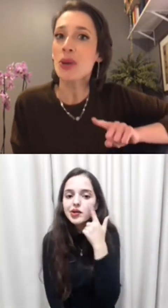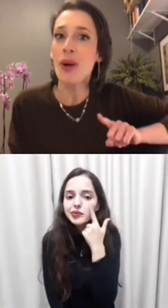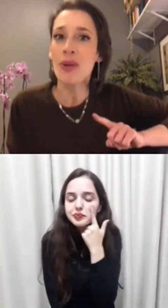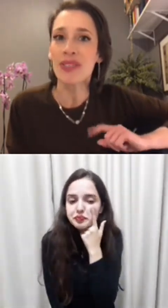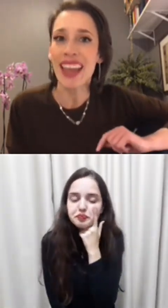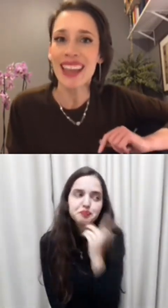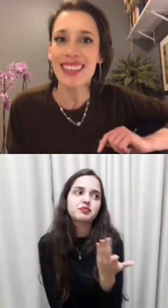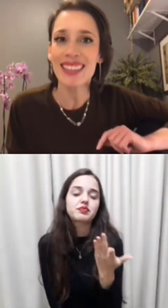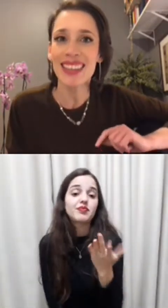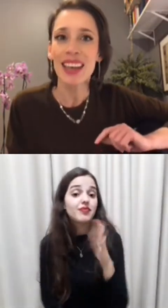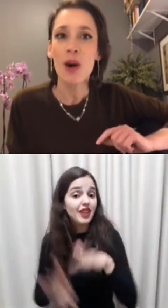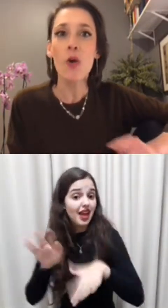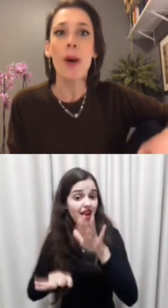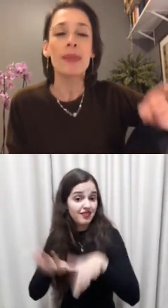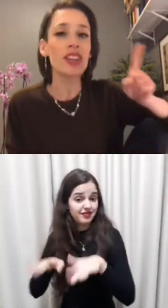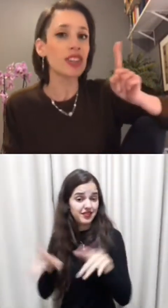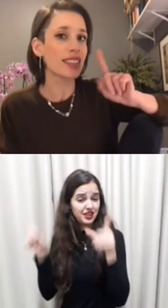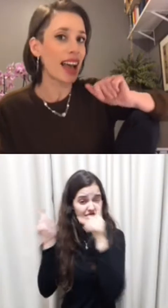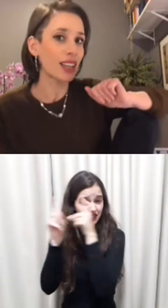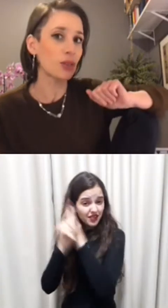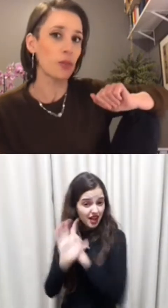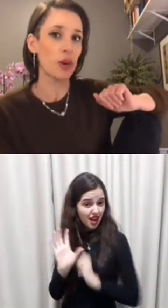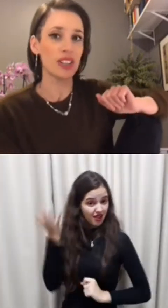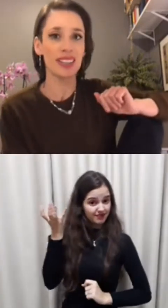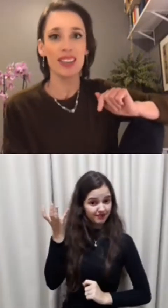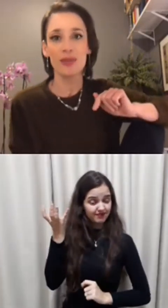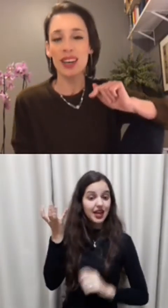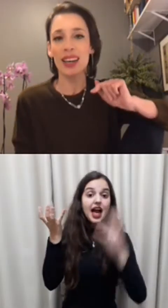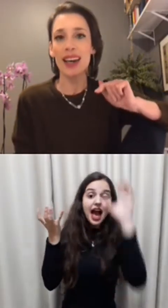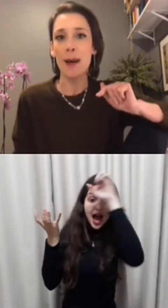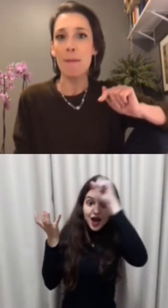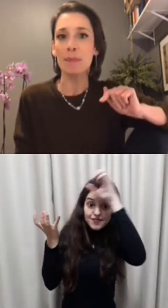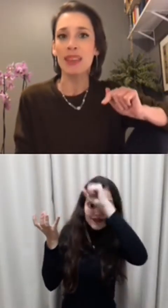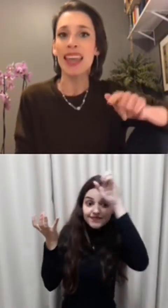difícil acontece, um aprendizado pode ser